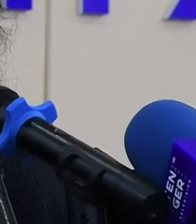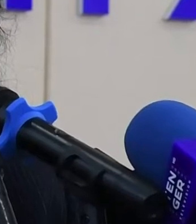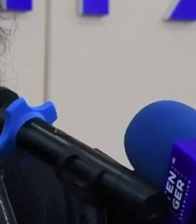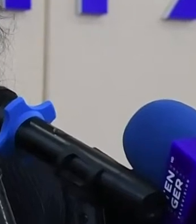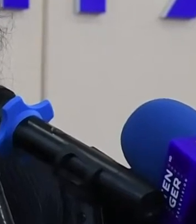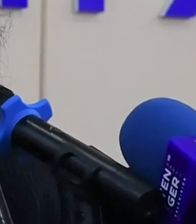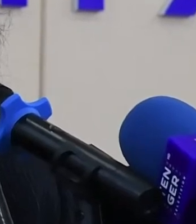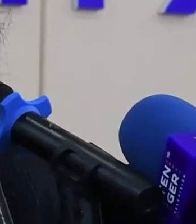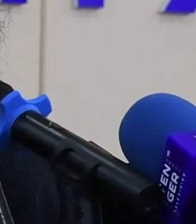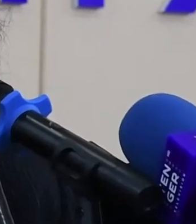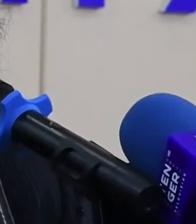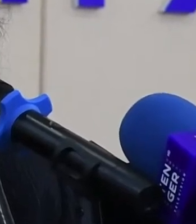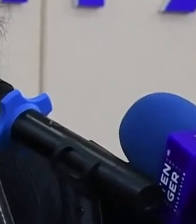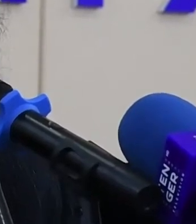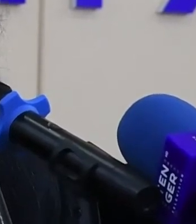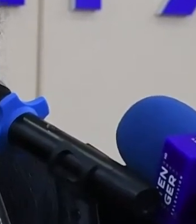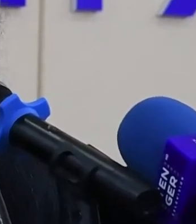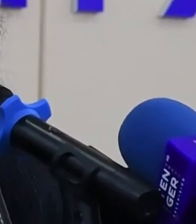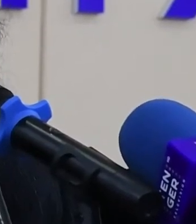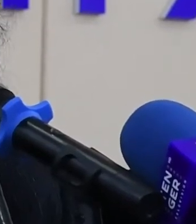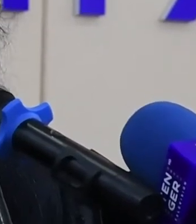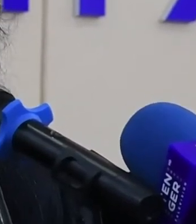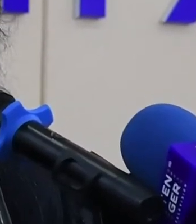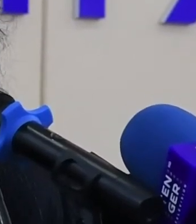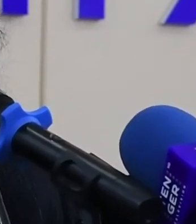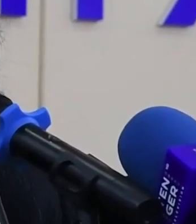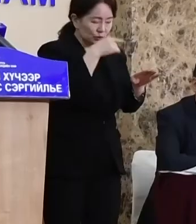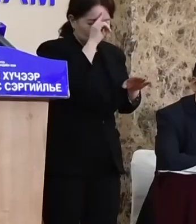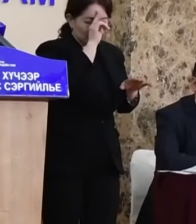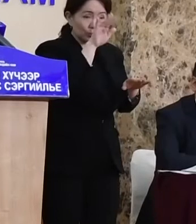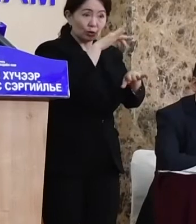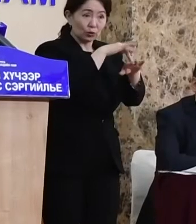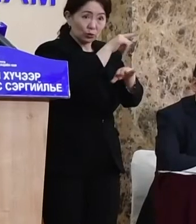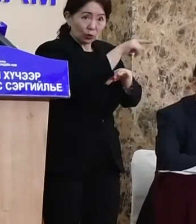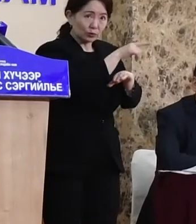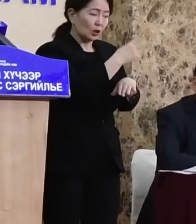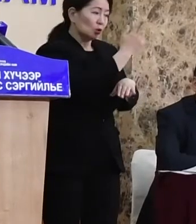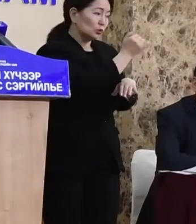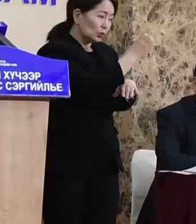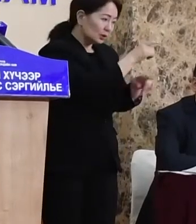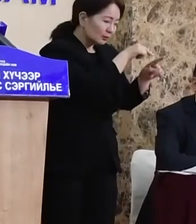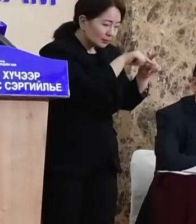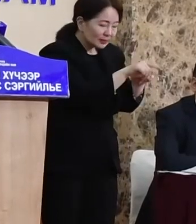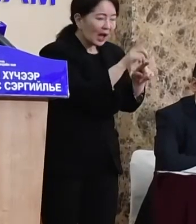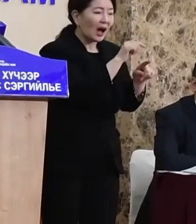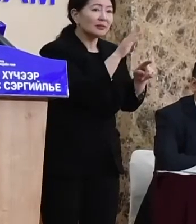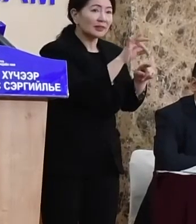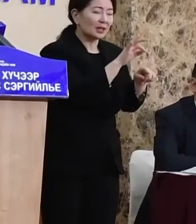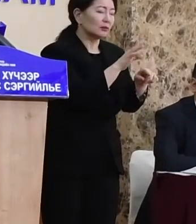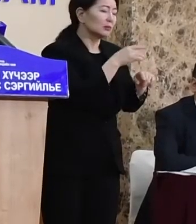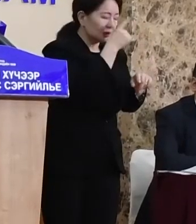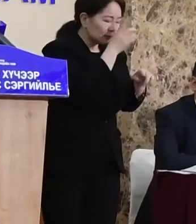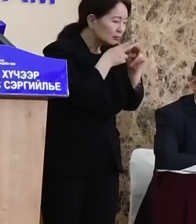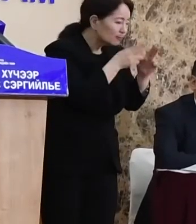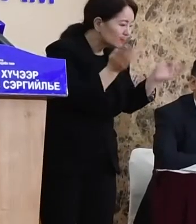нь бол 405 орчим бүгд хавдрын улмаас одоо эмчлэг эмчлэгтэй байгаа. Тус хавдрын тасаг болон өвчтөний үйл ажиллагаа явуулж эмчилгээг